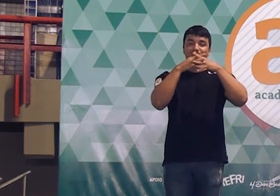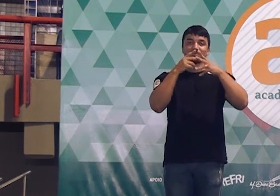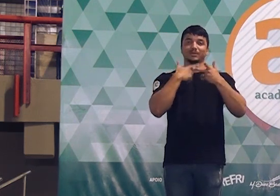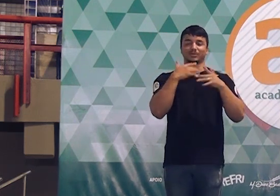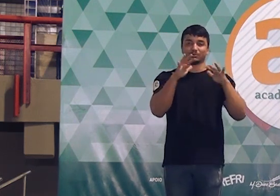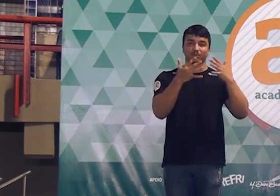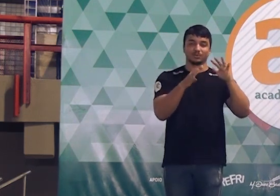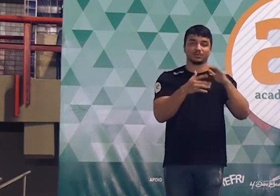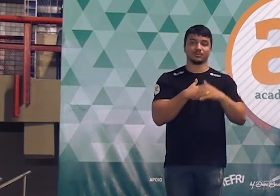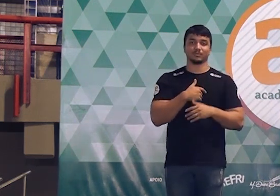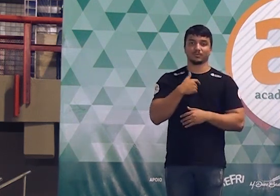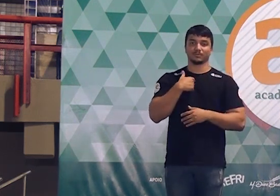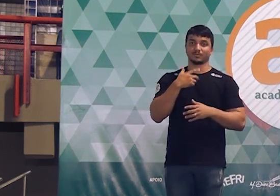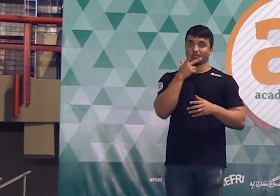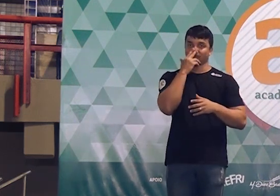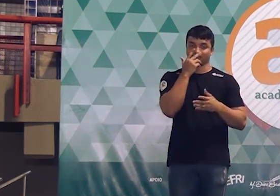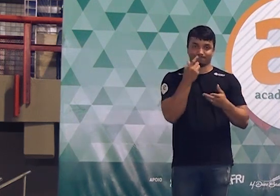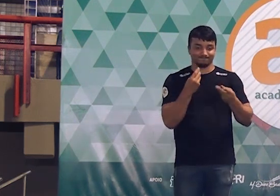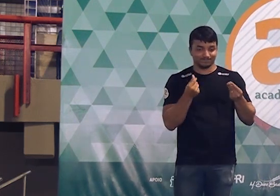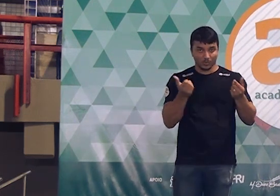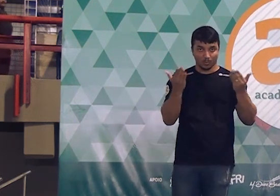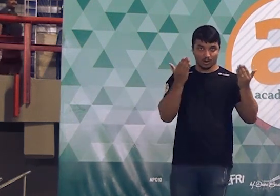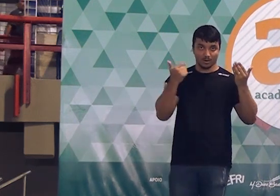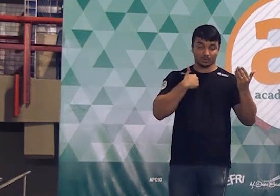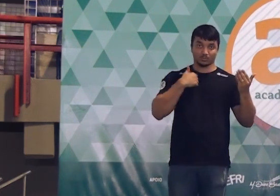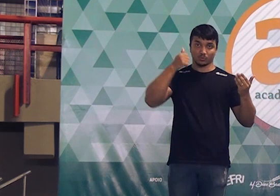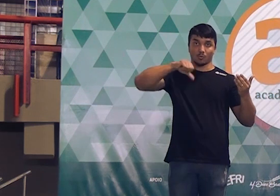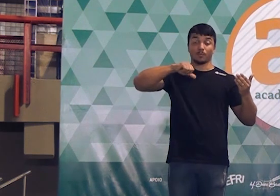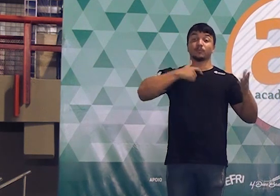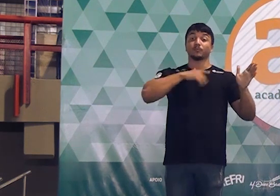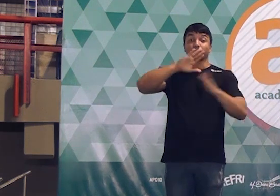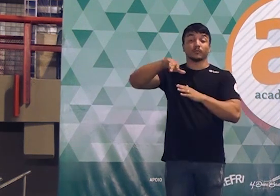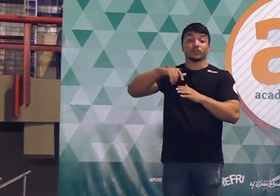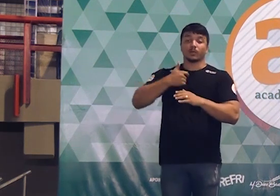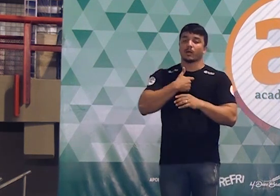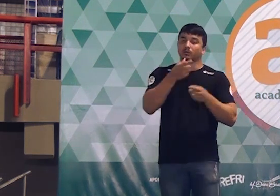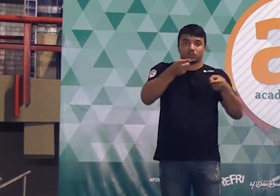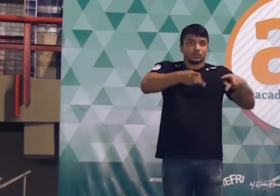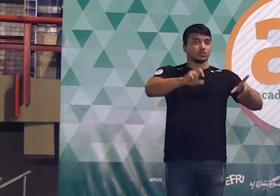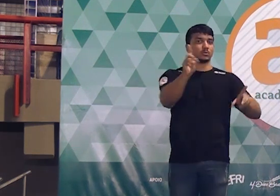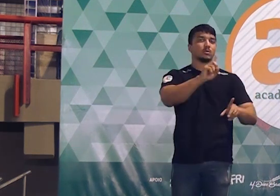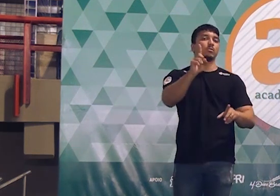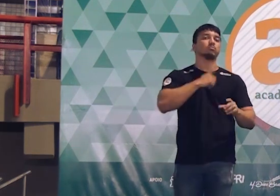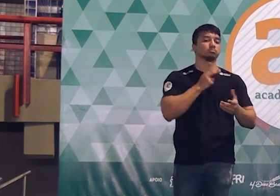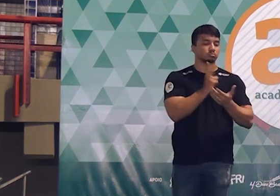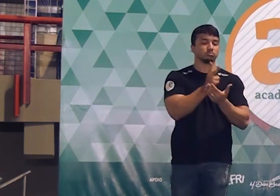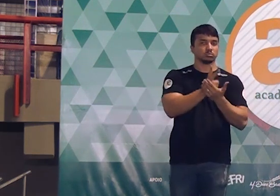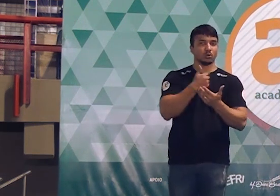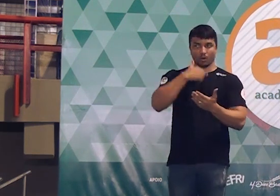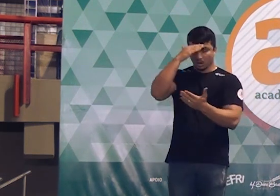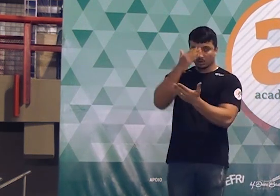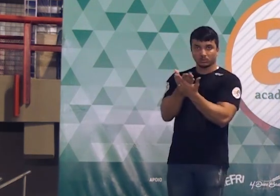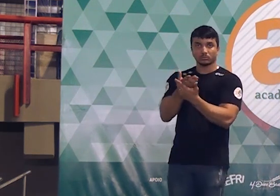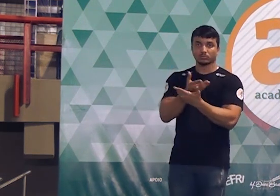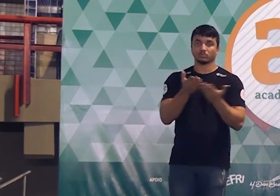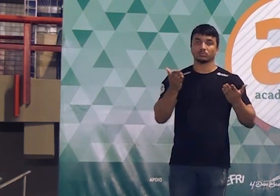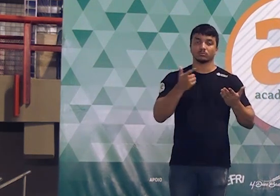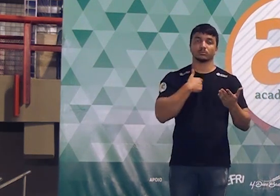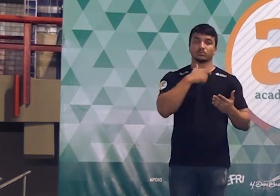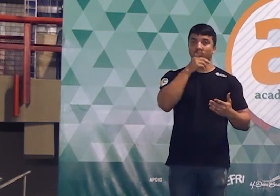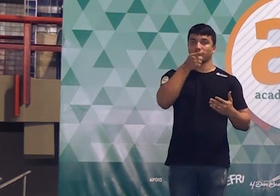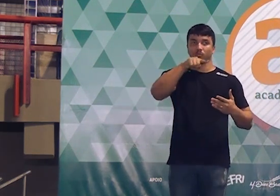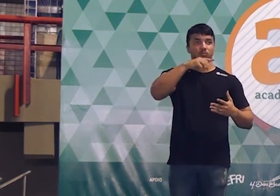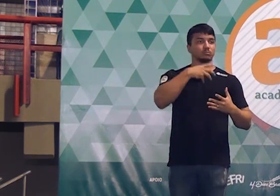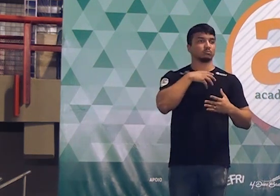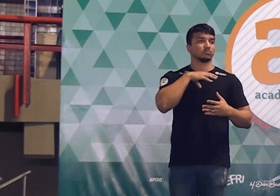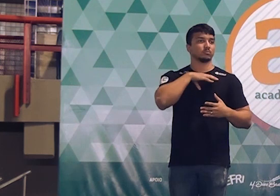né? Perturbado sou eu da família. Tá? E meninada, não desistam dos sonhos de vocês, porque eu acredito de fato que isso é o que